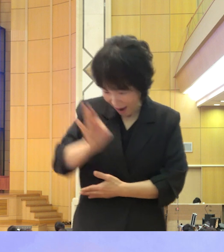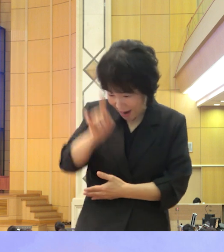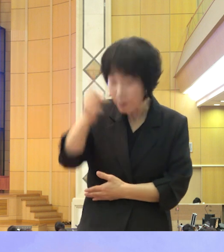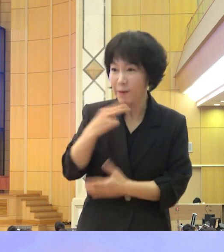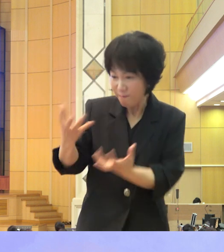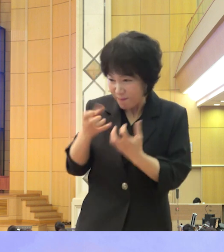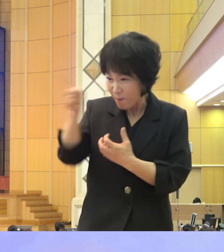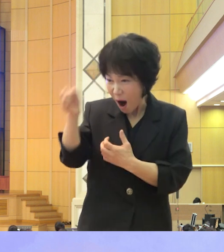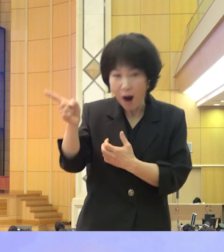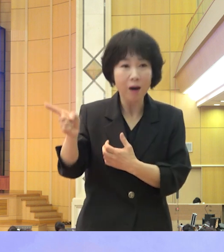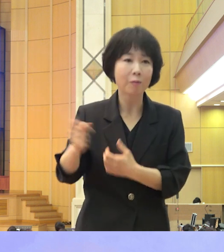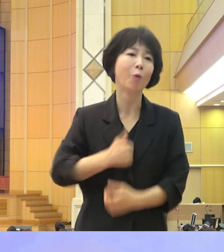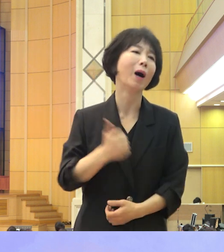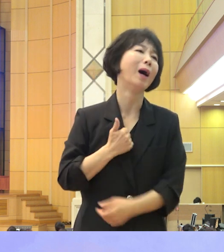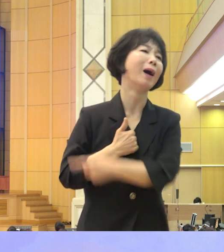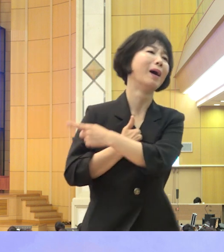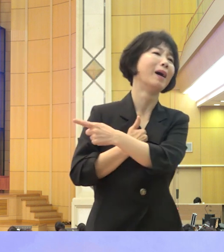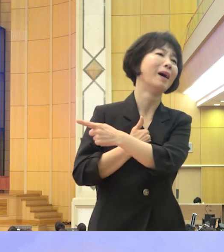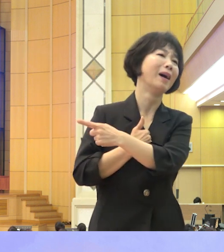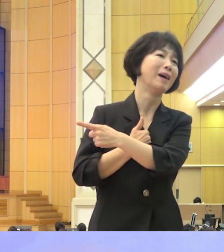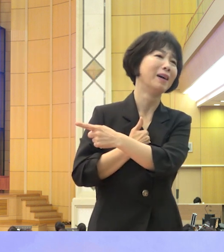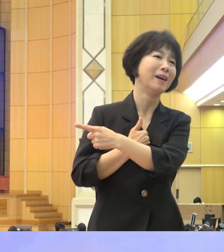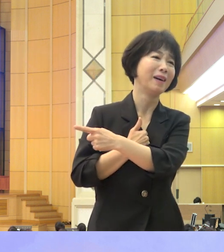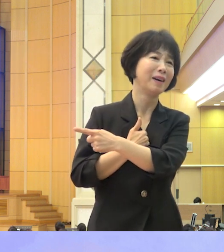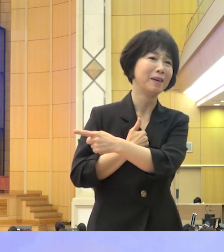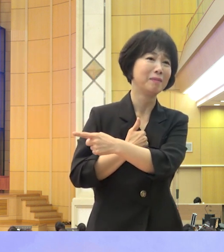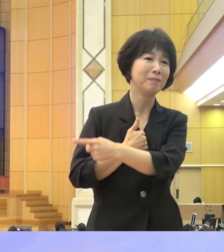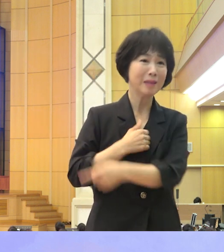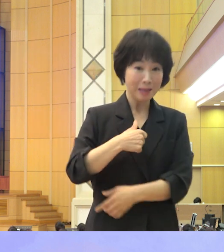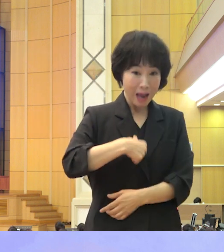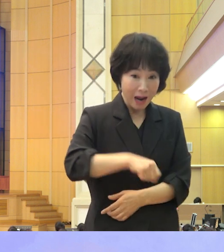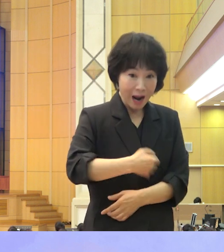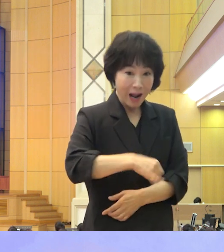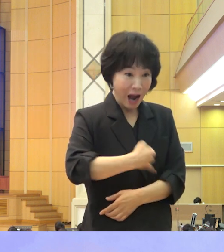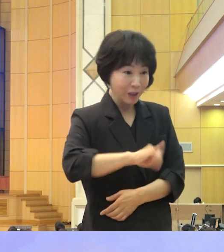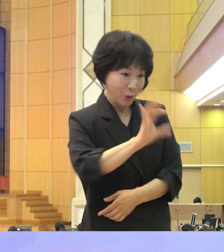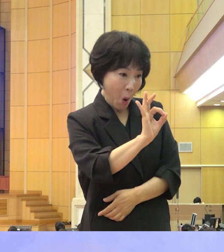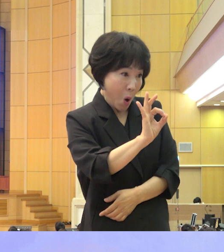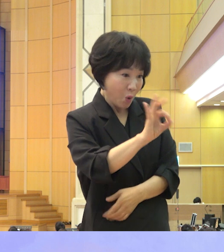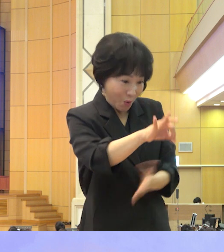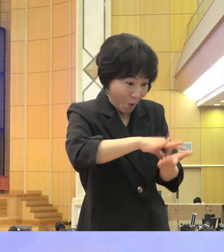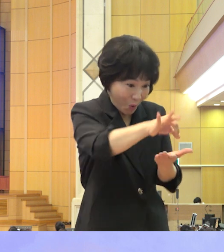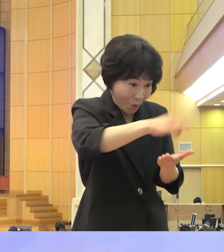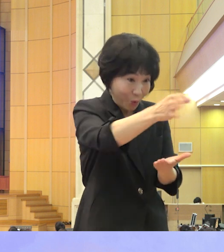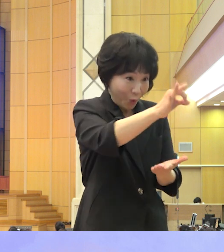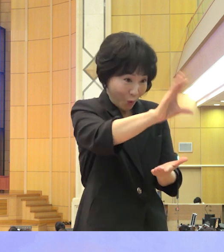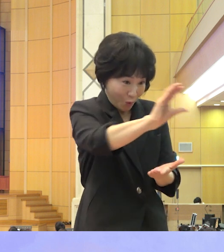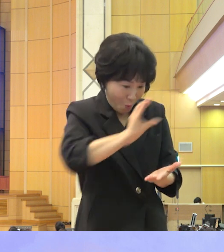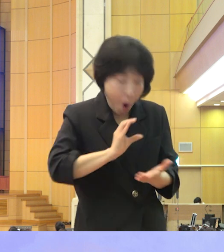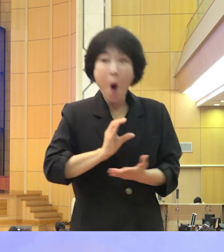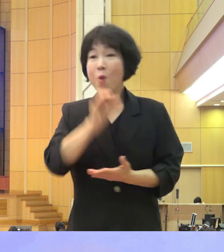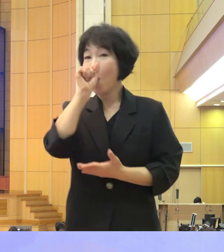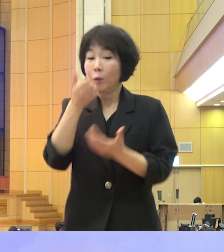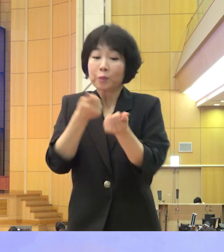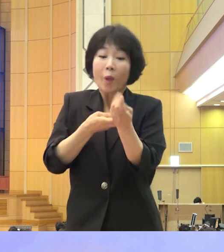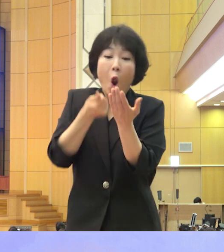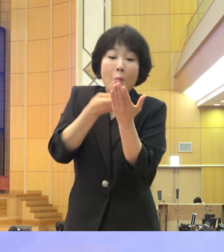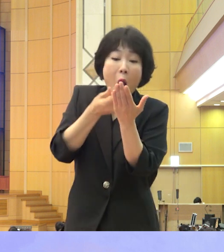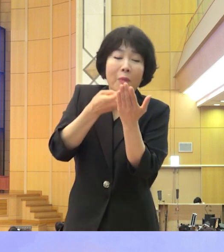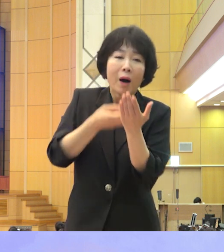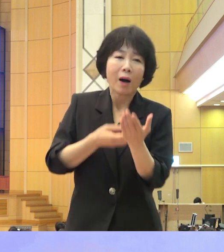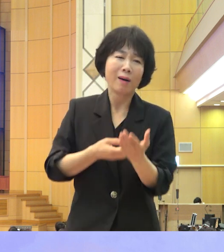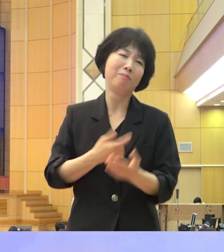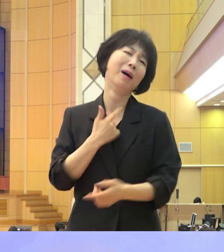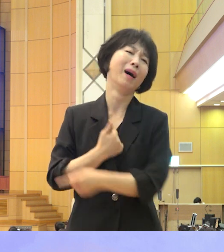또 용돈에서 좀 톡 줘서 우리 자녀가 이렇게 돈을 줬다니까 폐 한번 세워볼까? 이러면요 거기서도요 사람들이 전부 다 부러워해요.